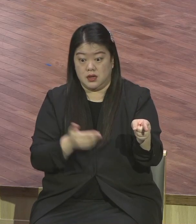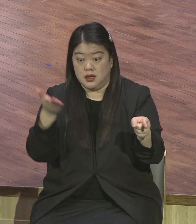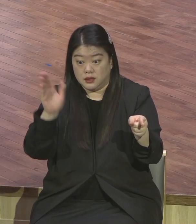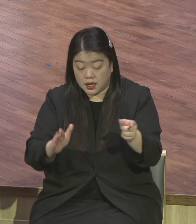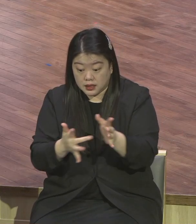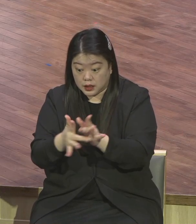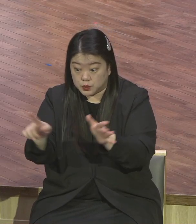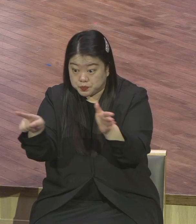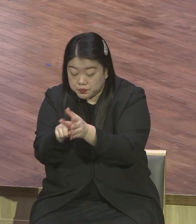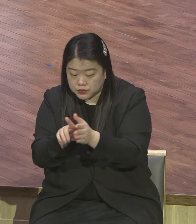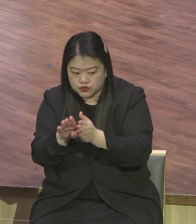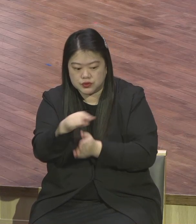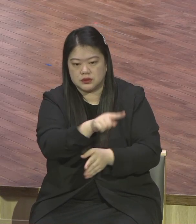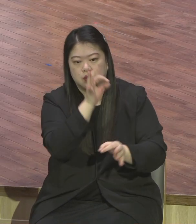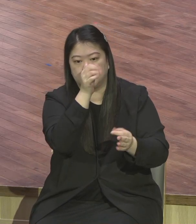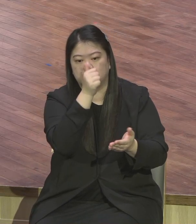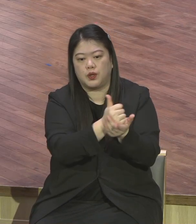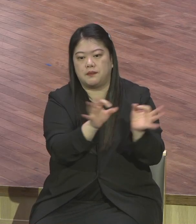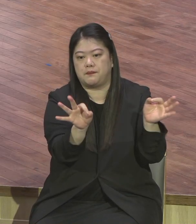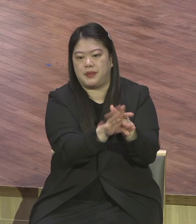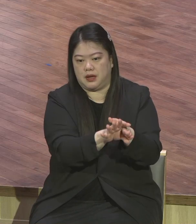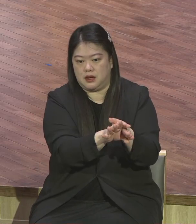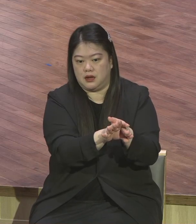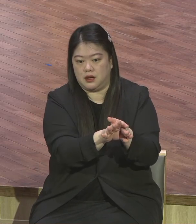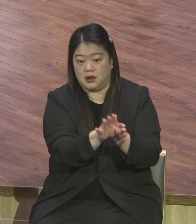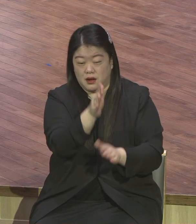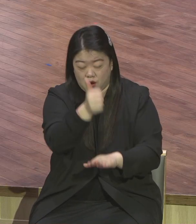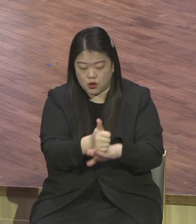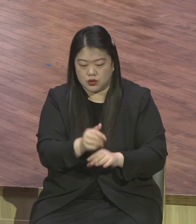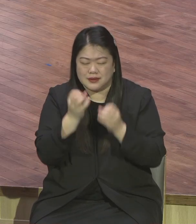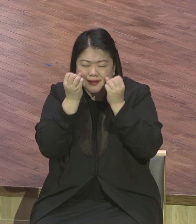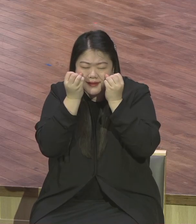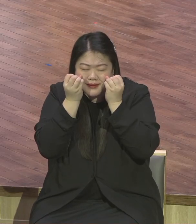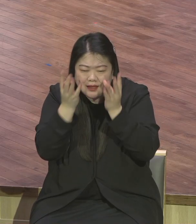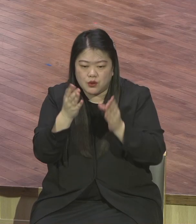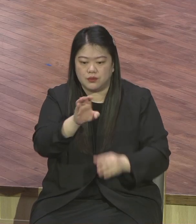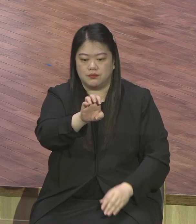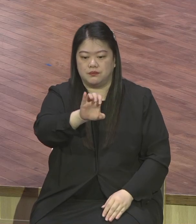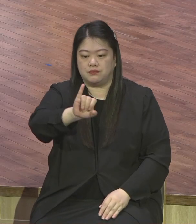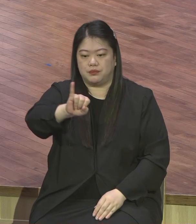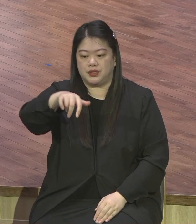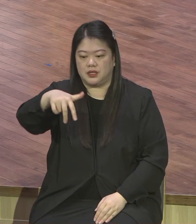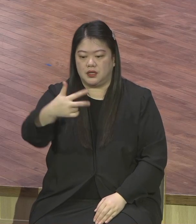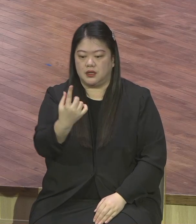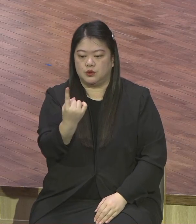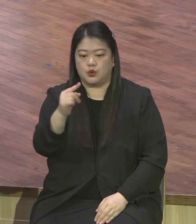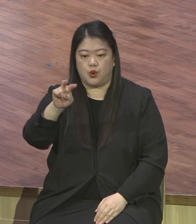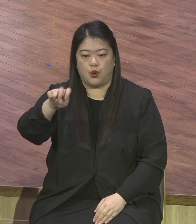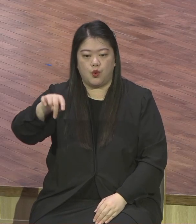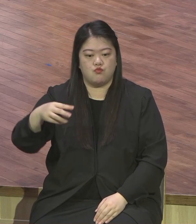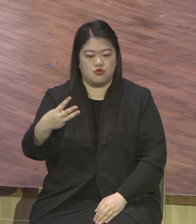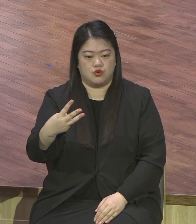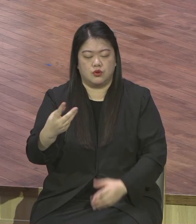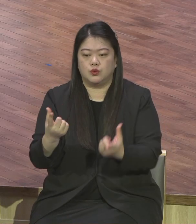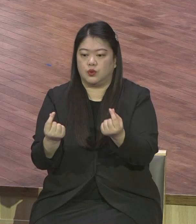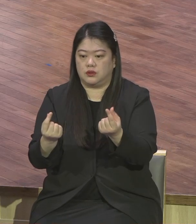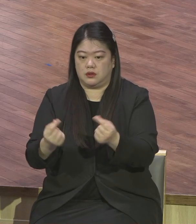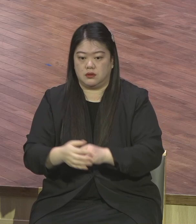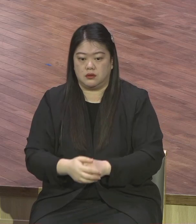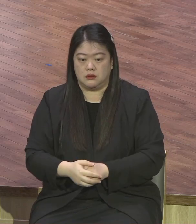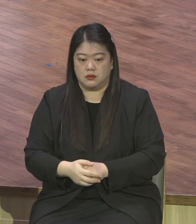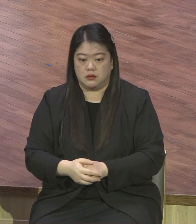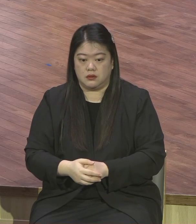자. 새로운 피조물. 새로운 피조물이요. 새로운 피조물 됐는데도